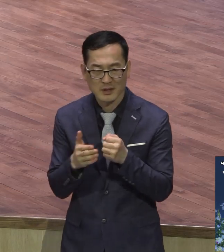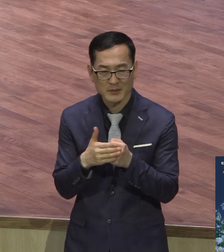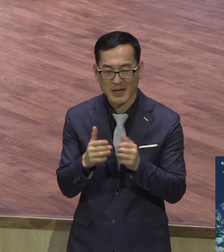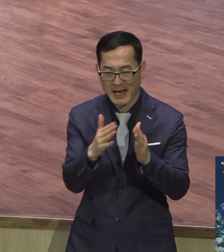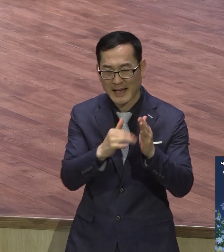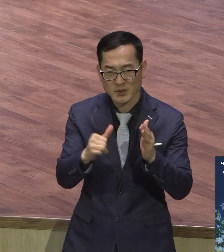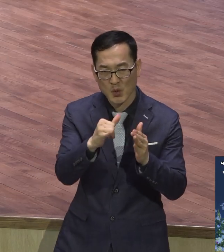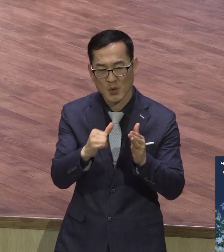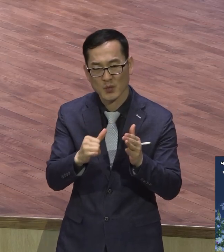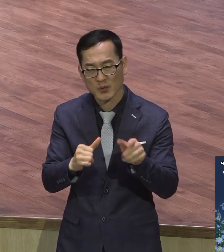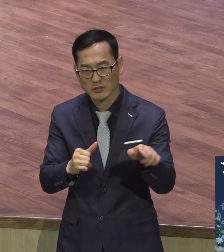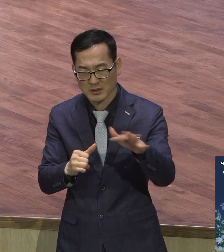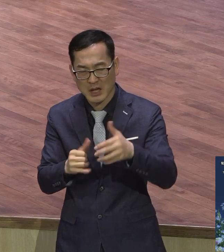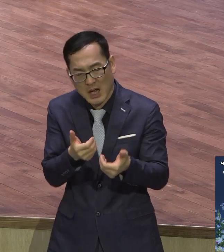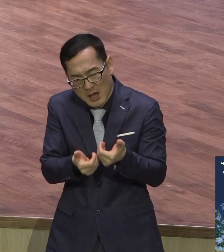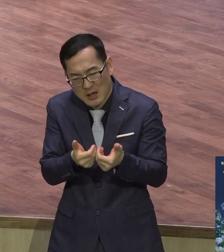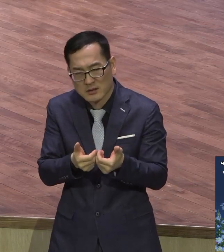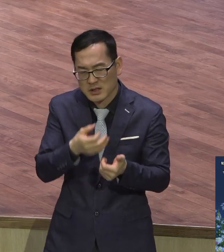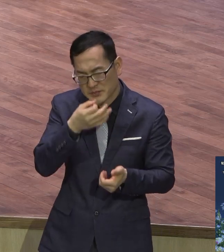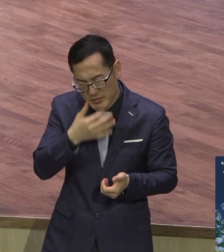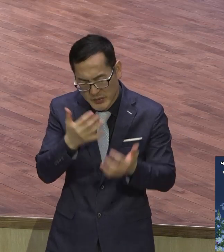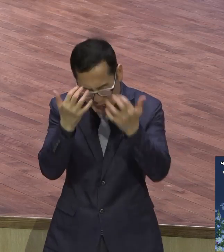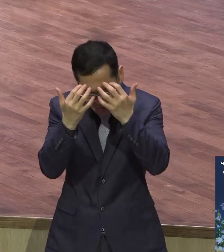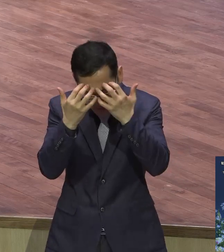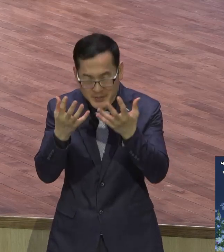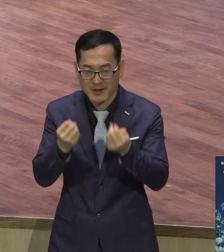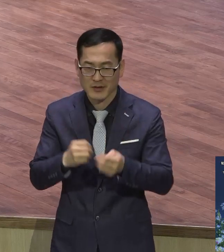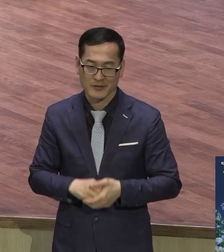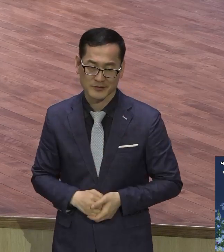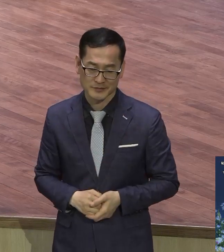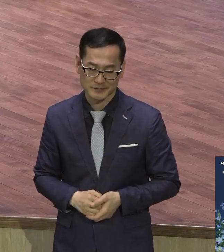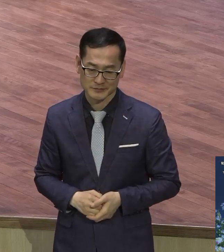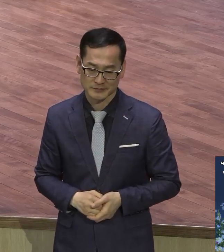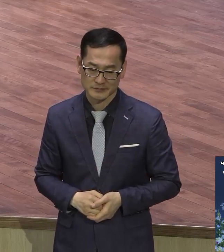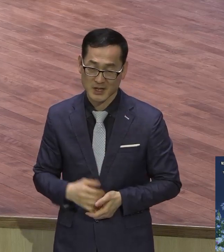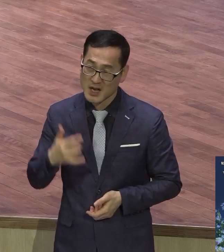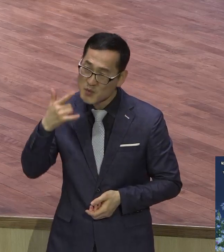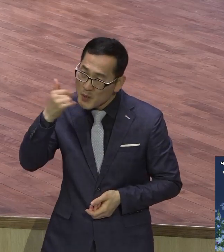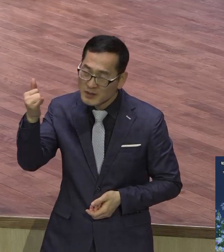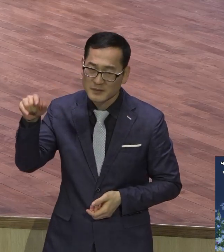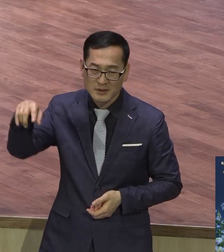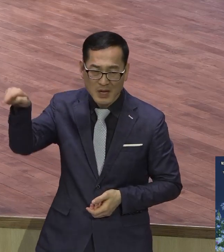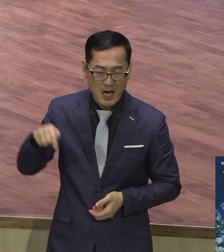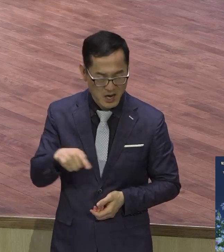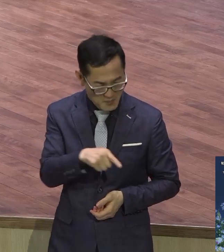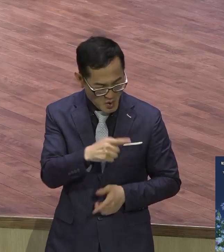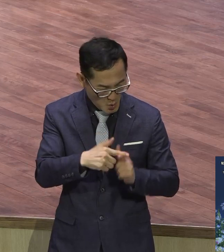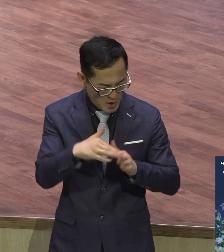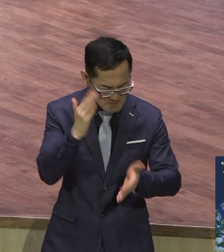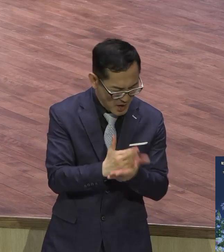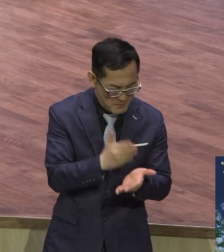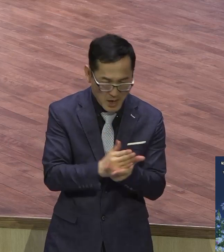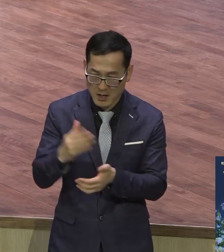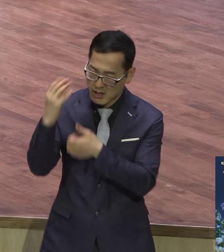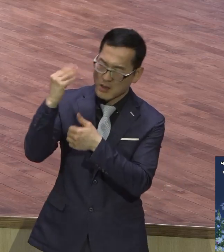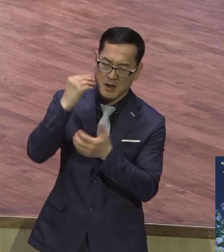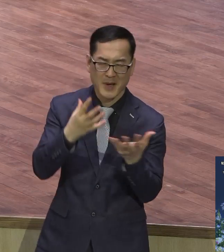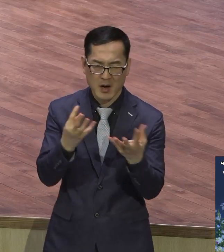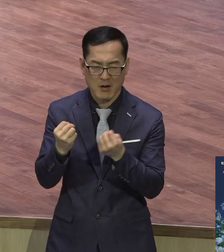중에 부모님을 안 믿고 혼자 믿으니까 밤에 어디 가노. 왜 늦게 오노. 많을 거예요. 그런 영적 싸움은 많을 거예요.